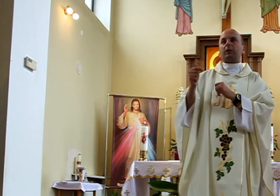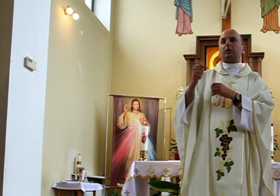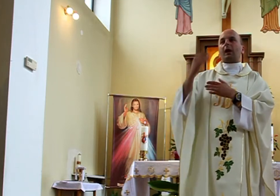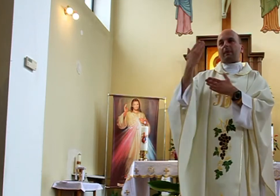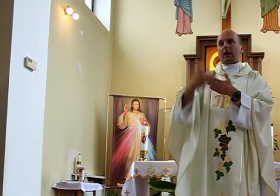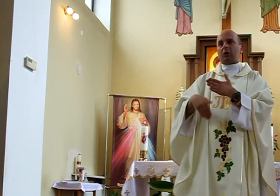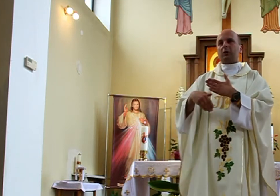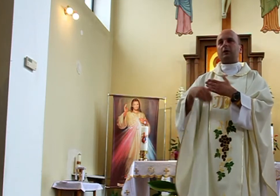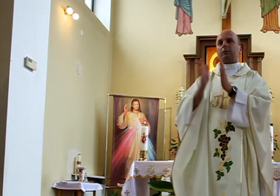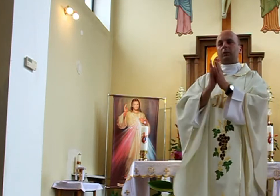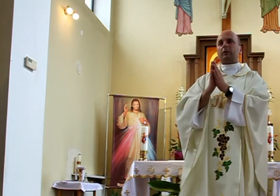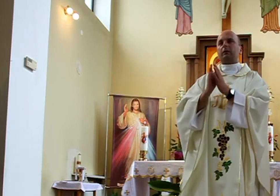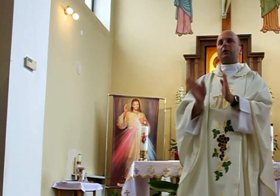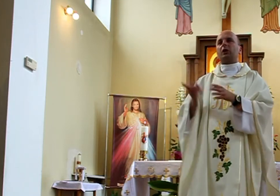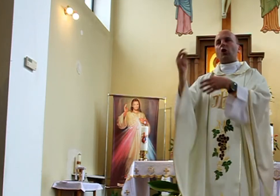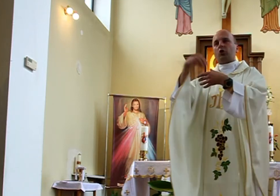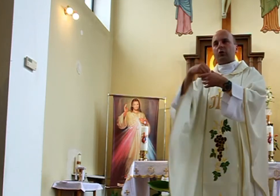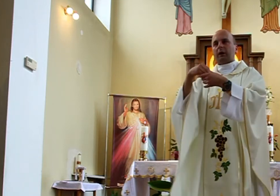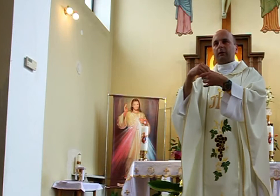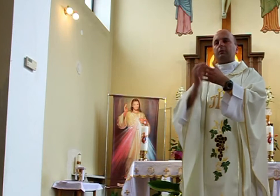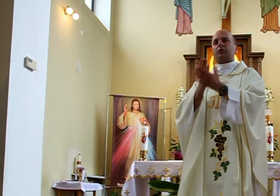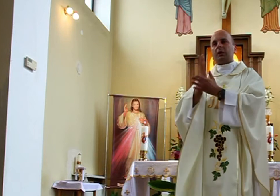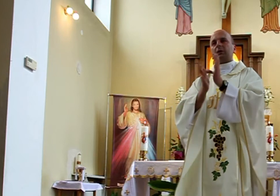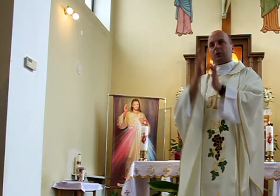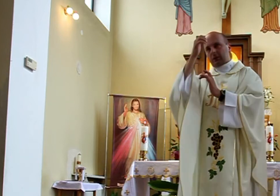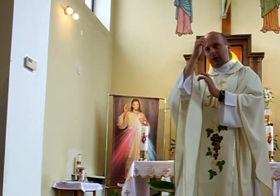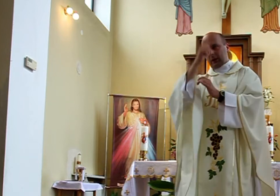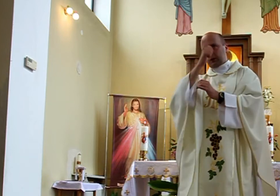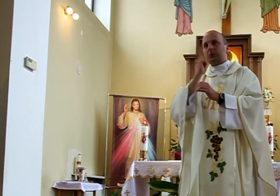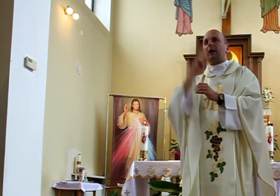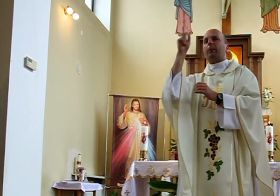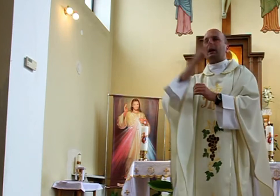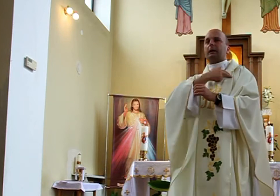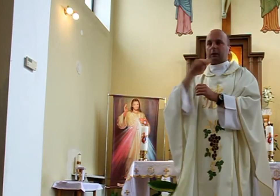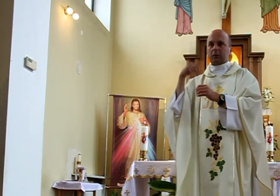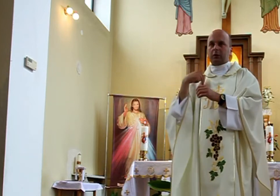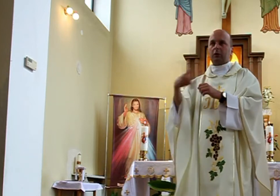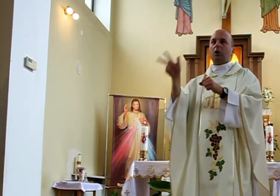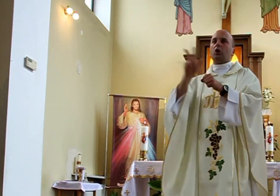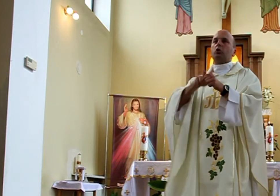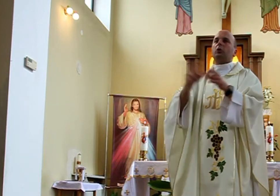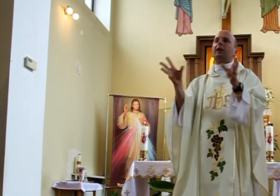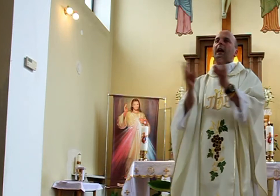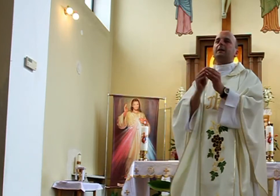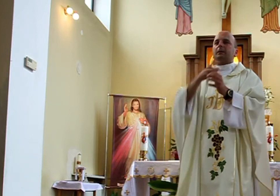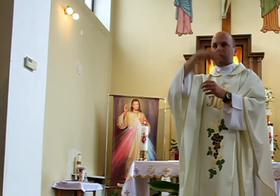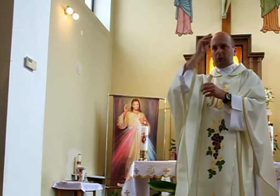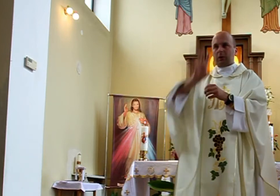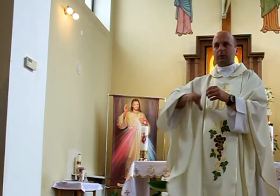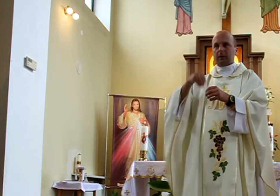tego musimy właśnie na koniec modlitwy właśnie dodawać. Przez Jezusa Chrystusa, Pana naszego, który razem z Duchem